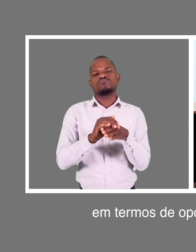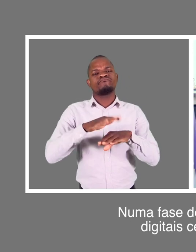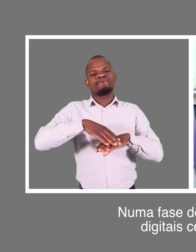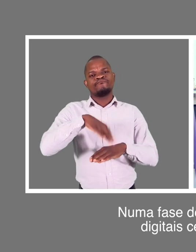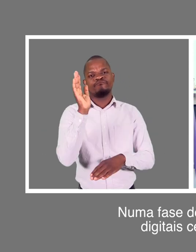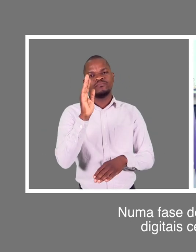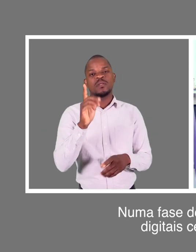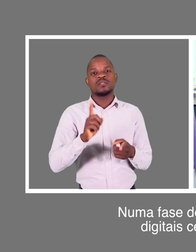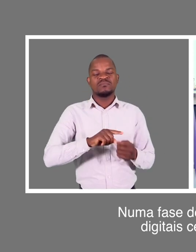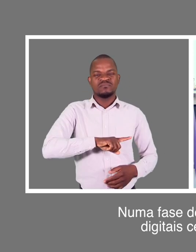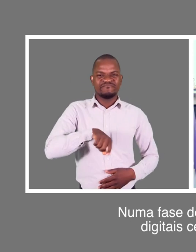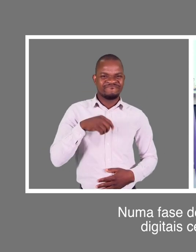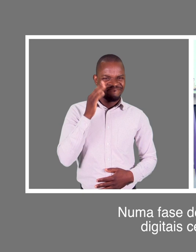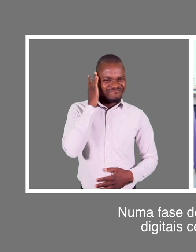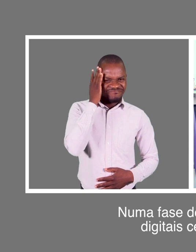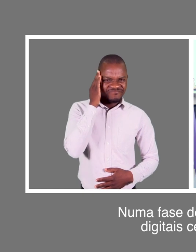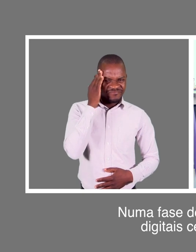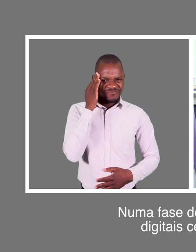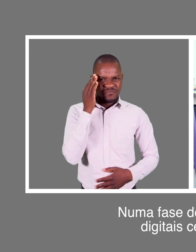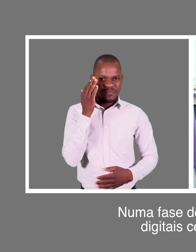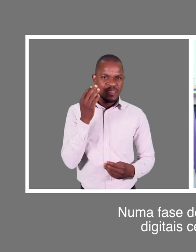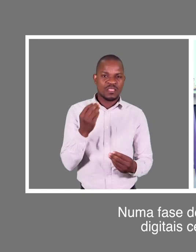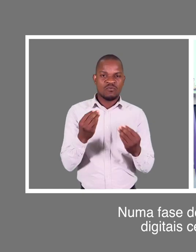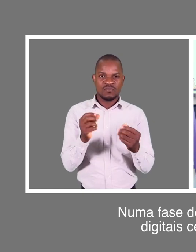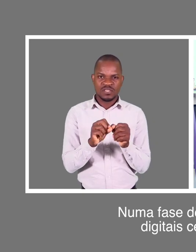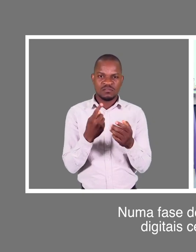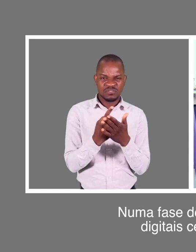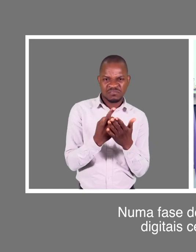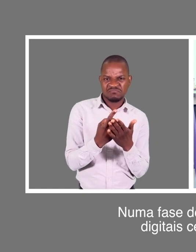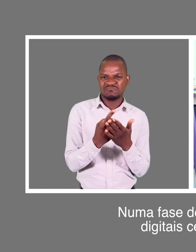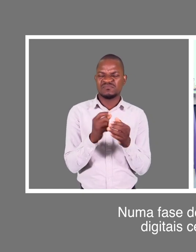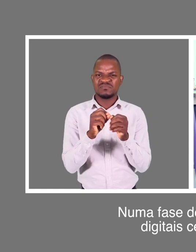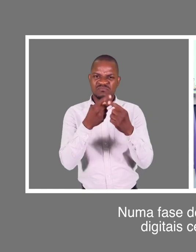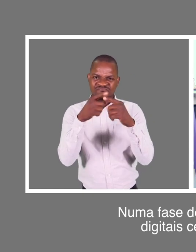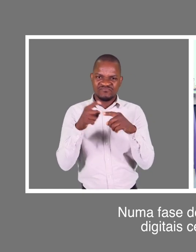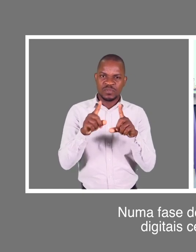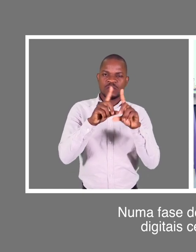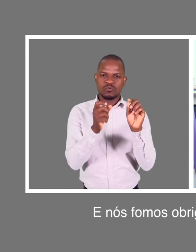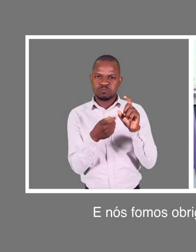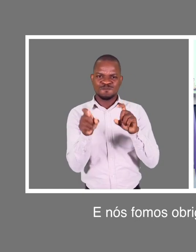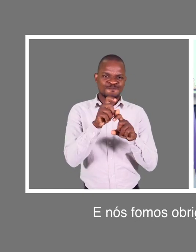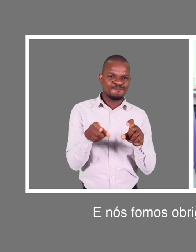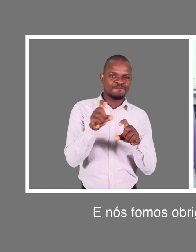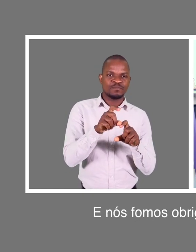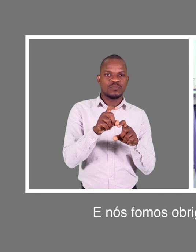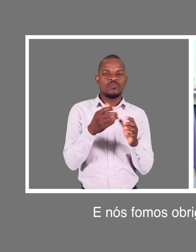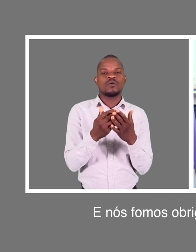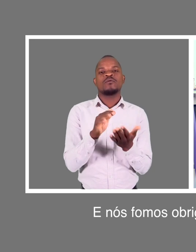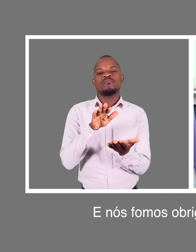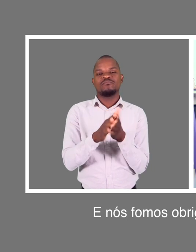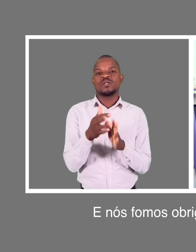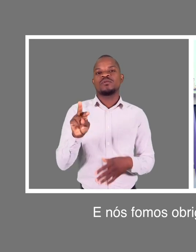está? É assim, numa fase destas, a busca pelos serviços digitais certamente que aumentou, e